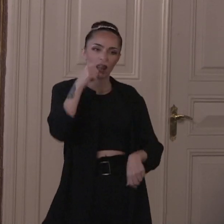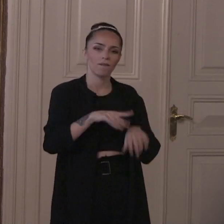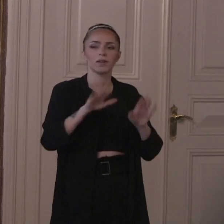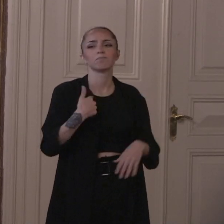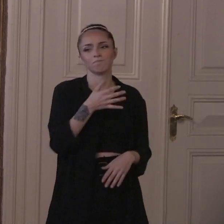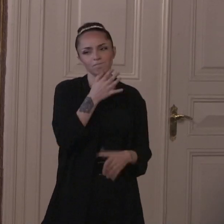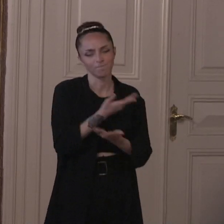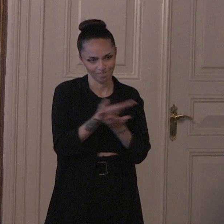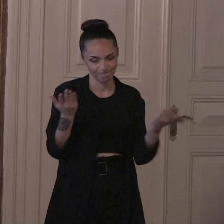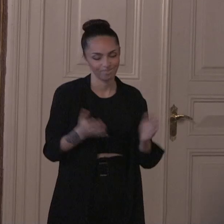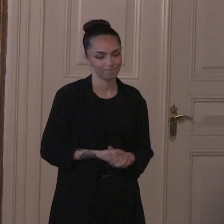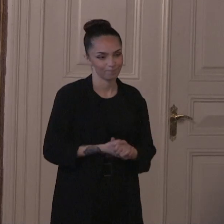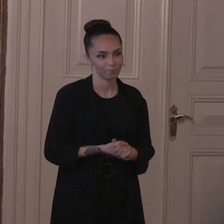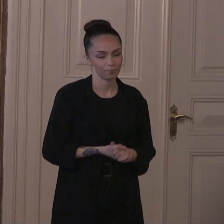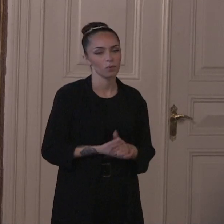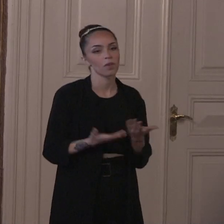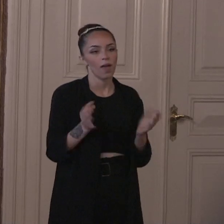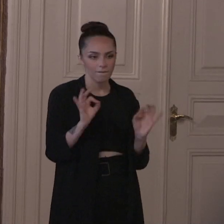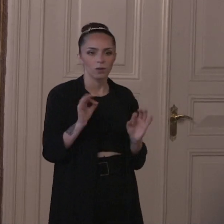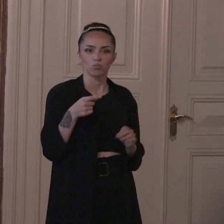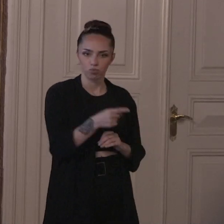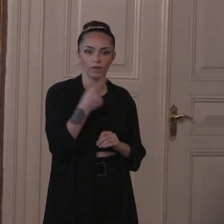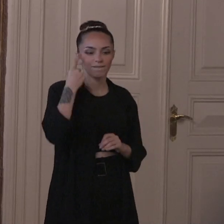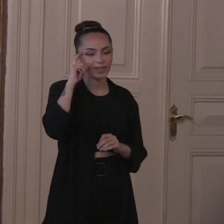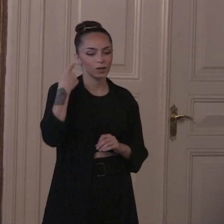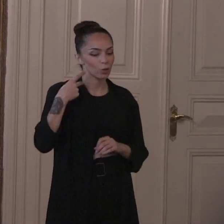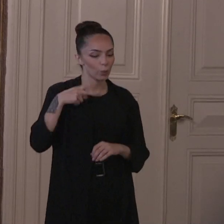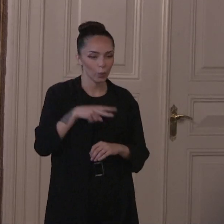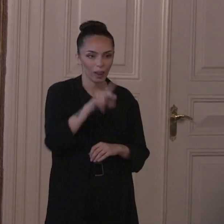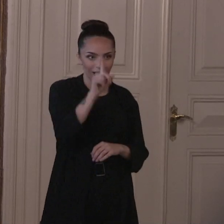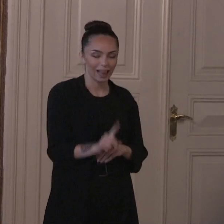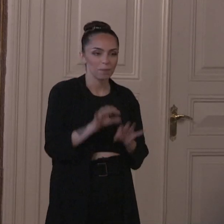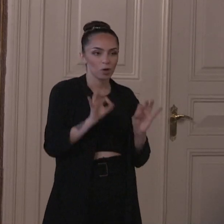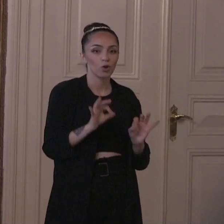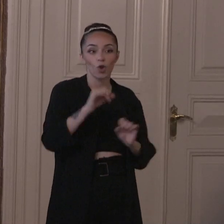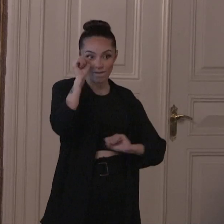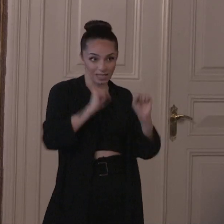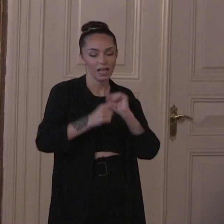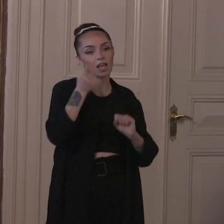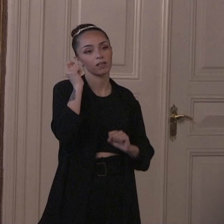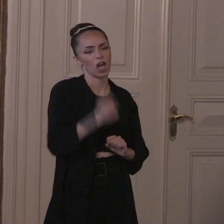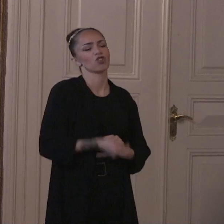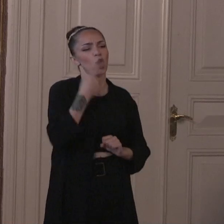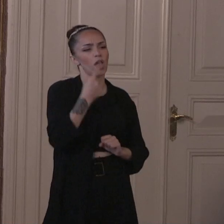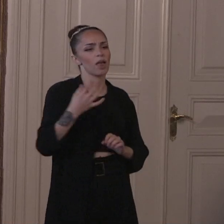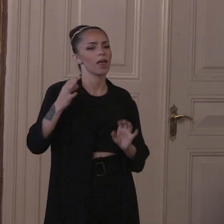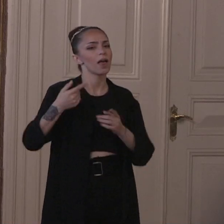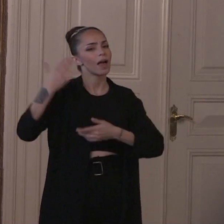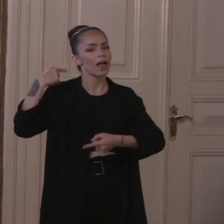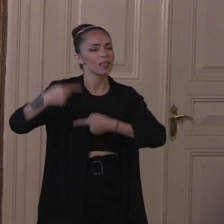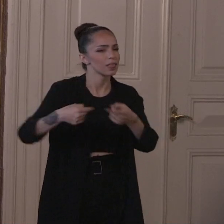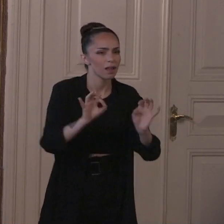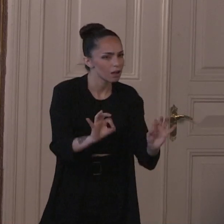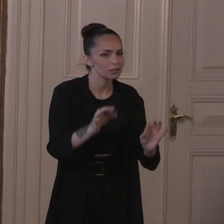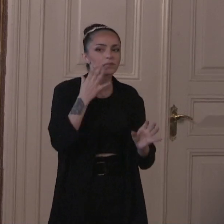istiyorum. Tabii ki bizi bu düşünceye götüren üniversitemizin gerçekten gelenekselleşmiş olan insanlığa